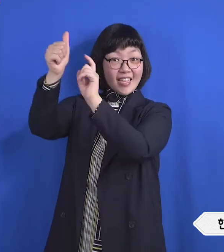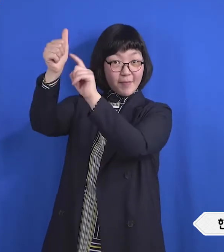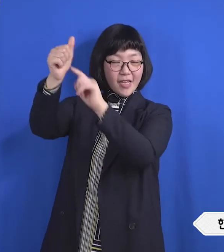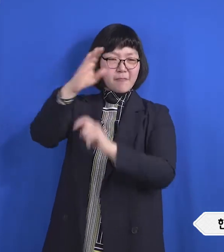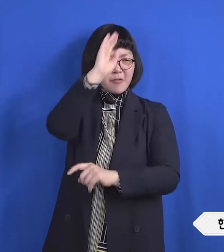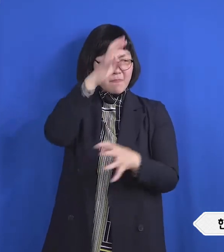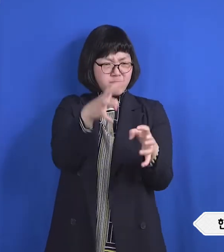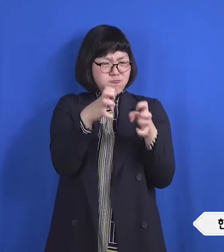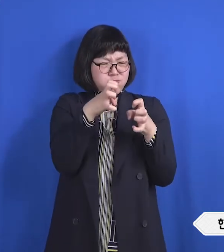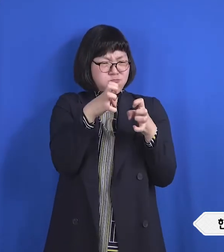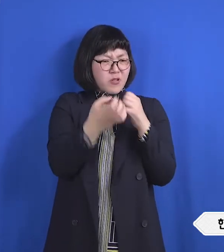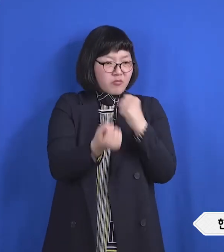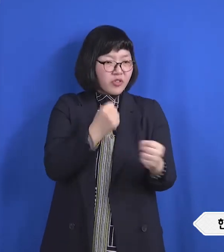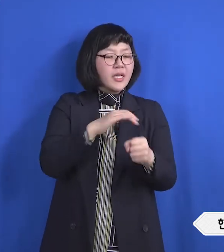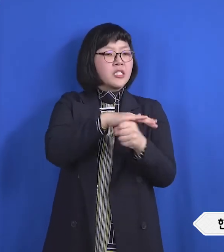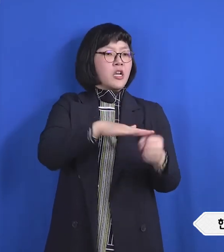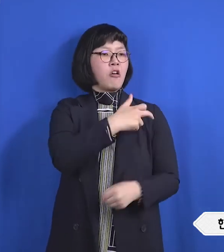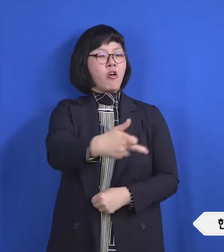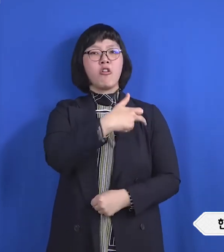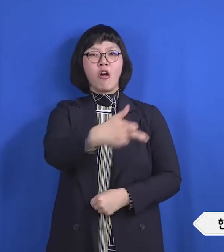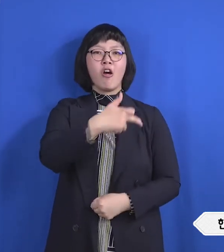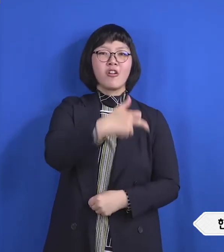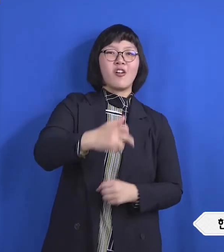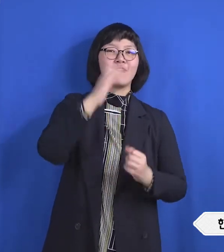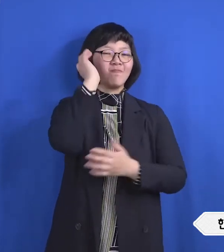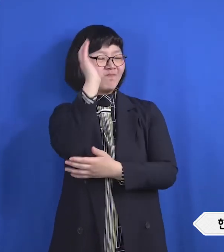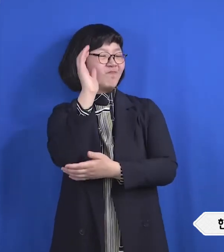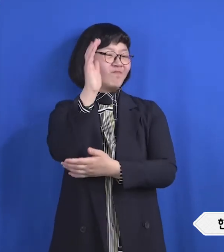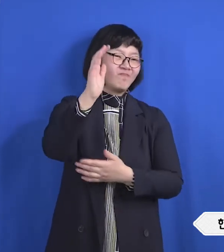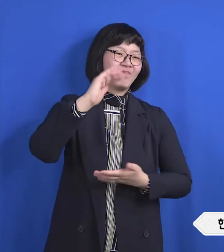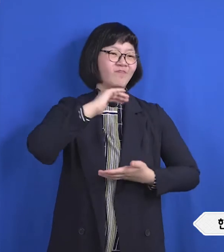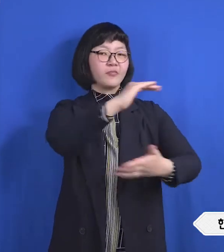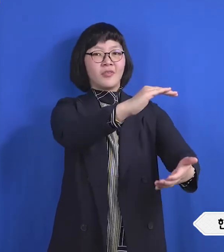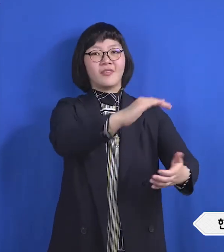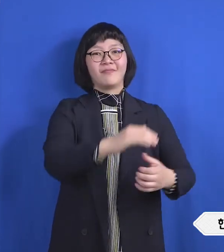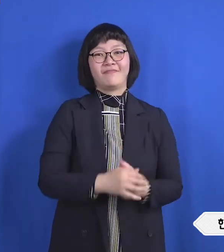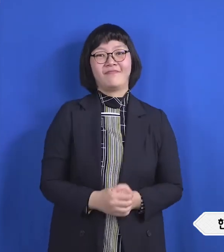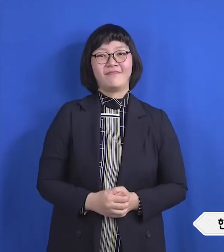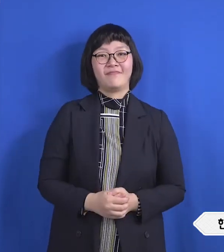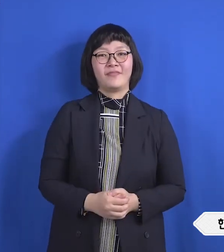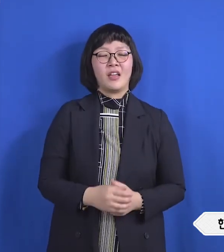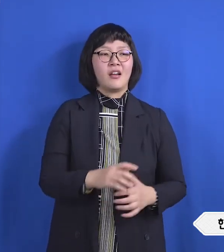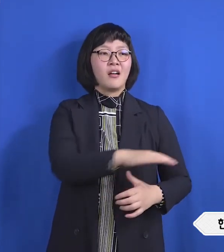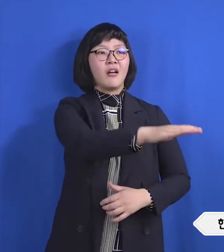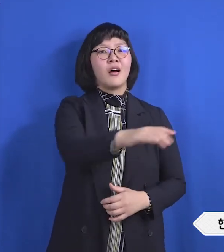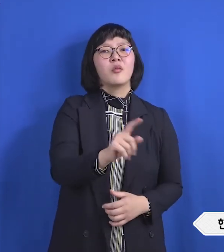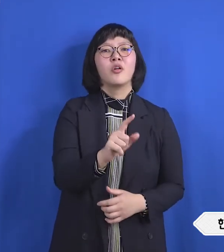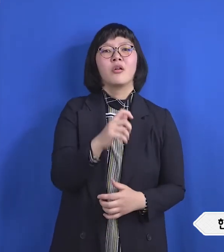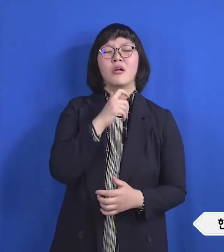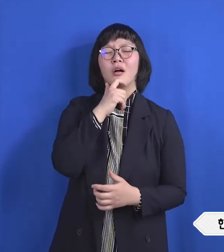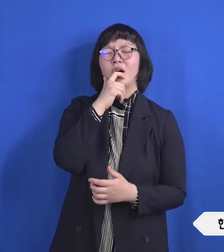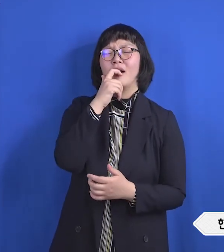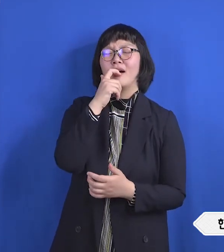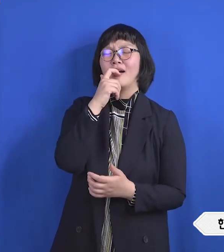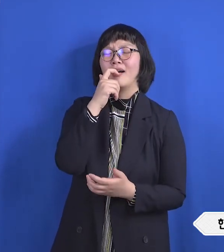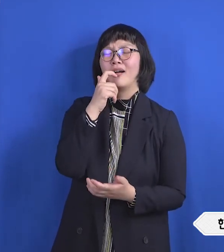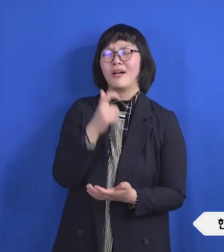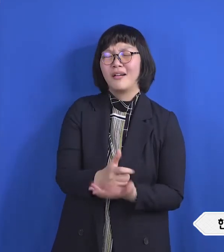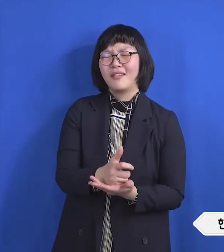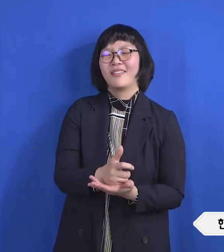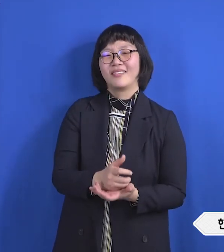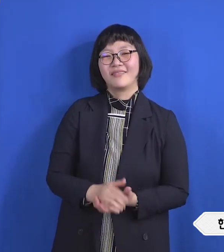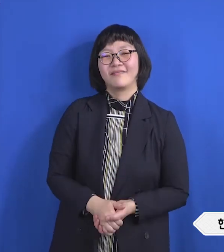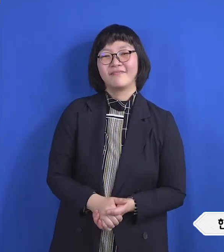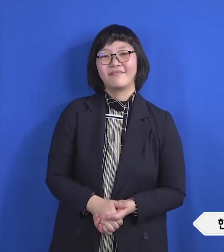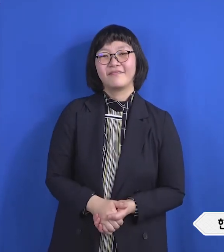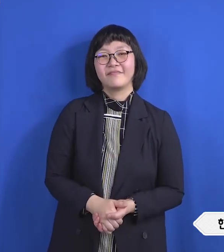우리들마저도 지극히 사랑하신다고 그렇게 뜨겁게 전합니다. 감동을 받지 않을 사람이 어디 있겠습니까?